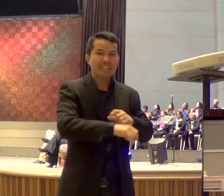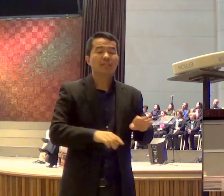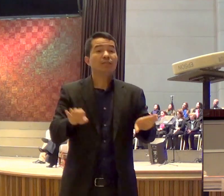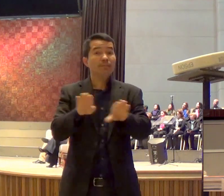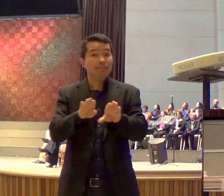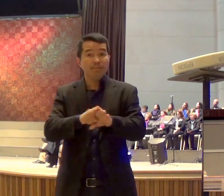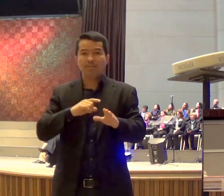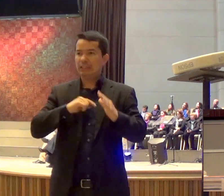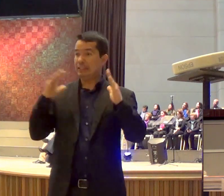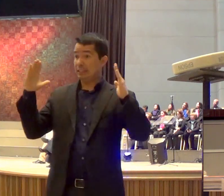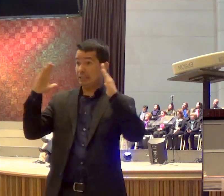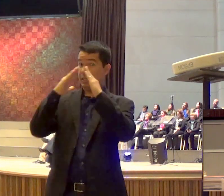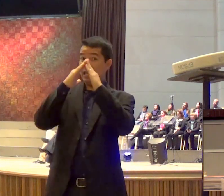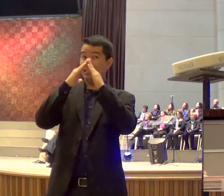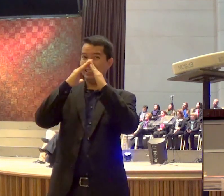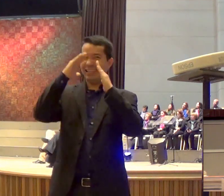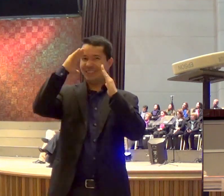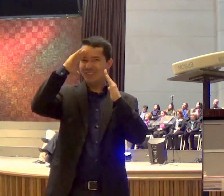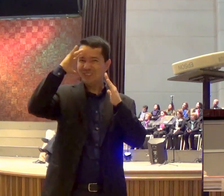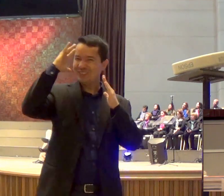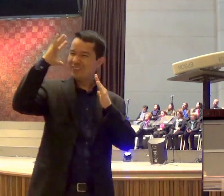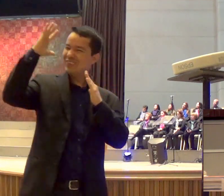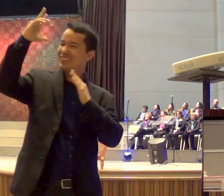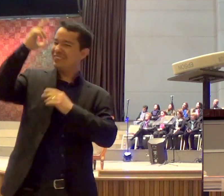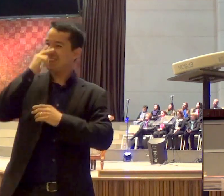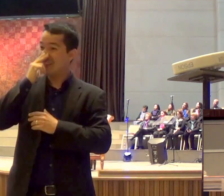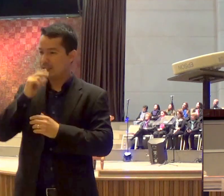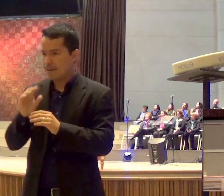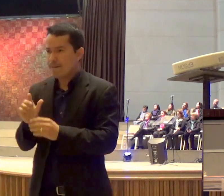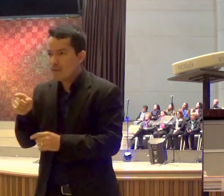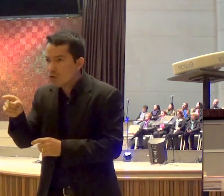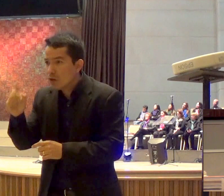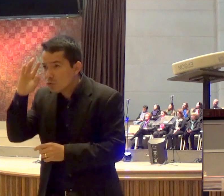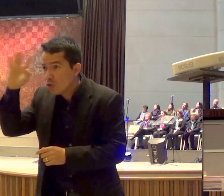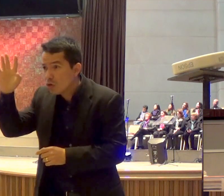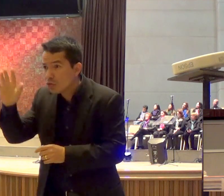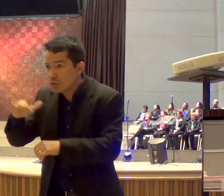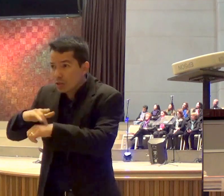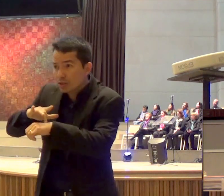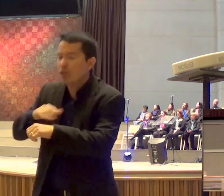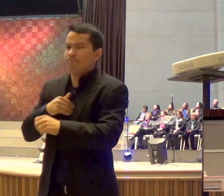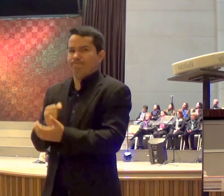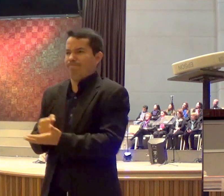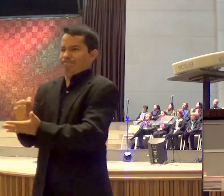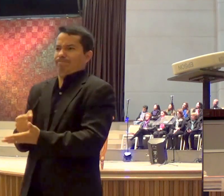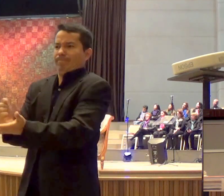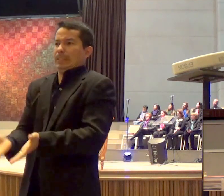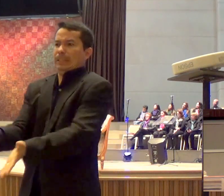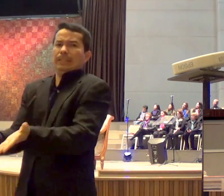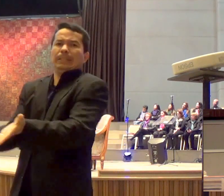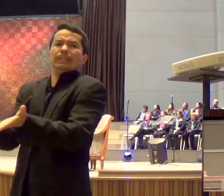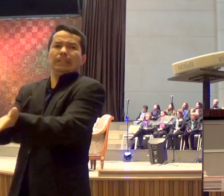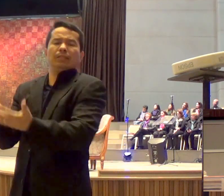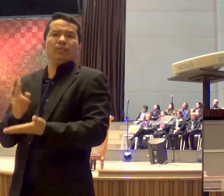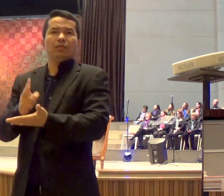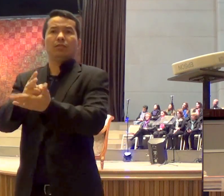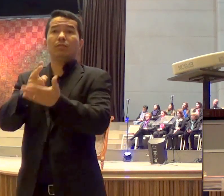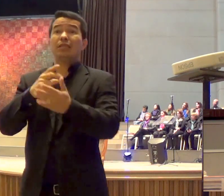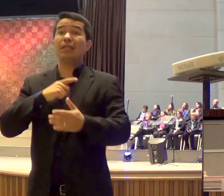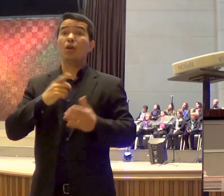dos sonhos aonde o seu sonho é relevado a sério nós temos 300 crianças hoje atendidas pelo projeto